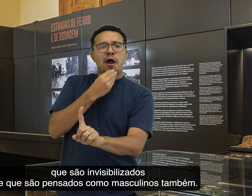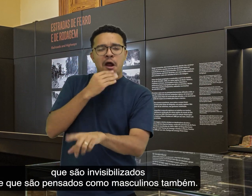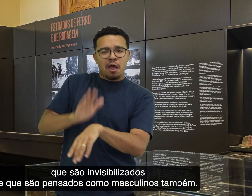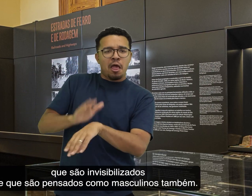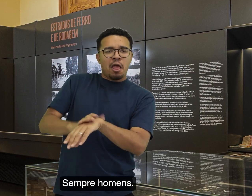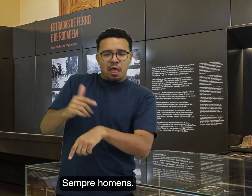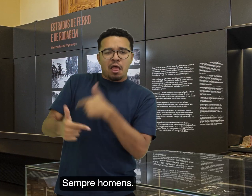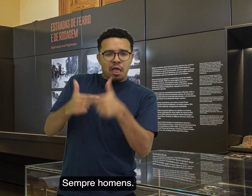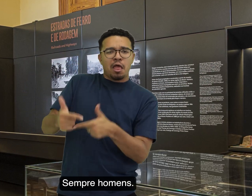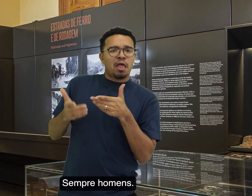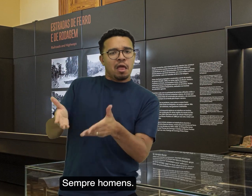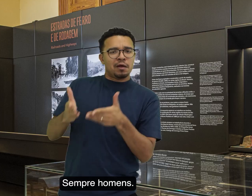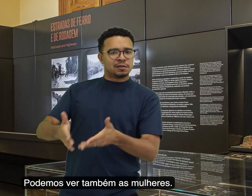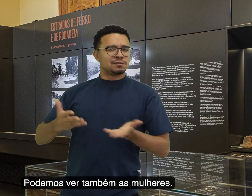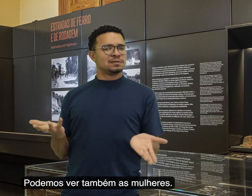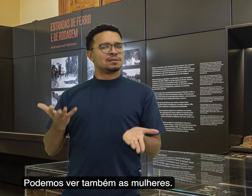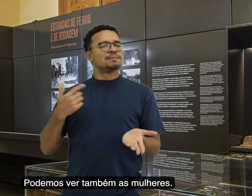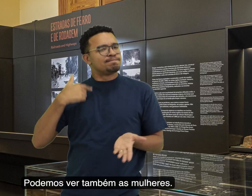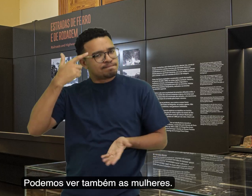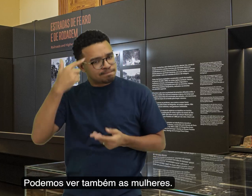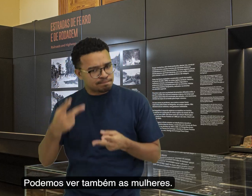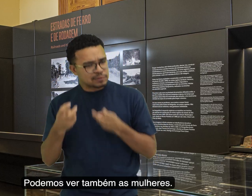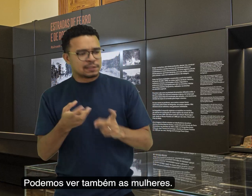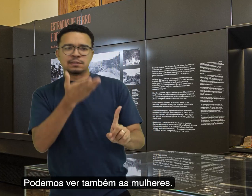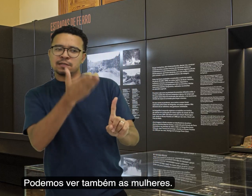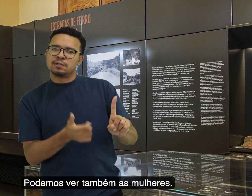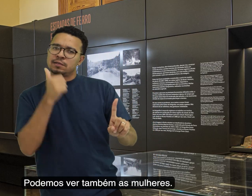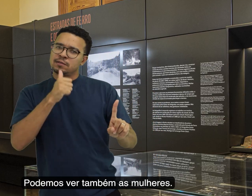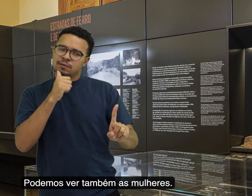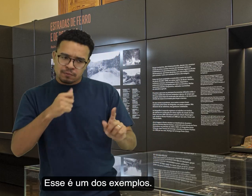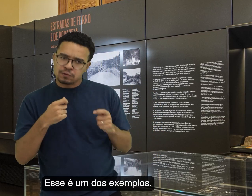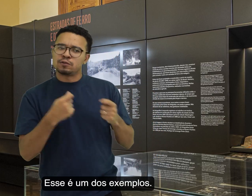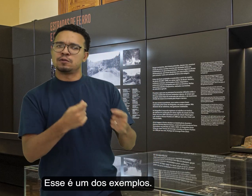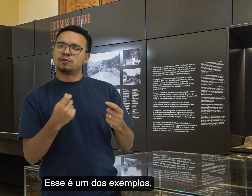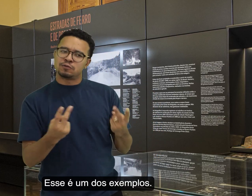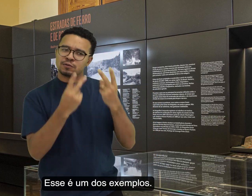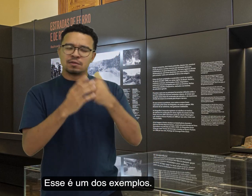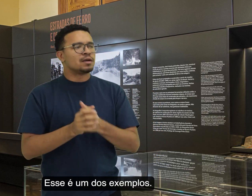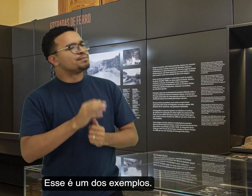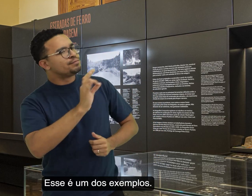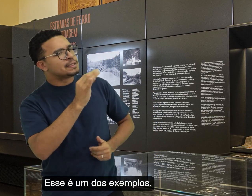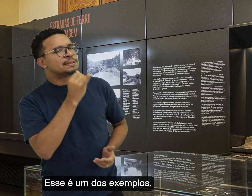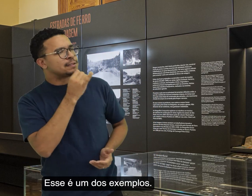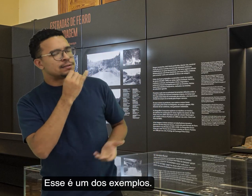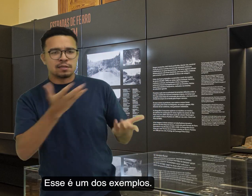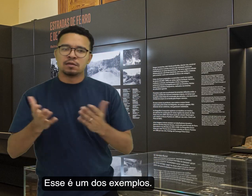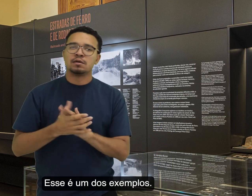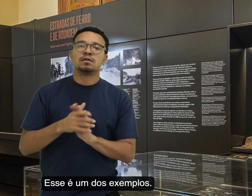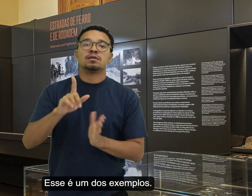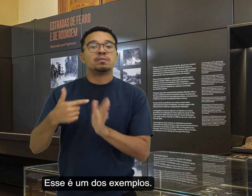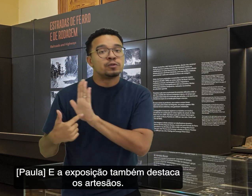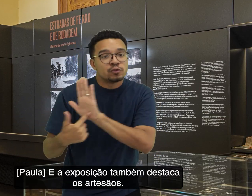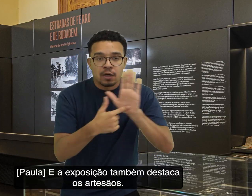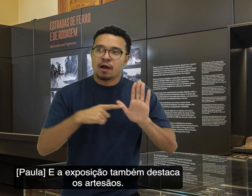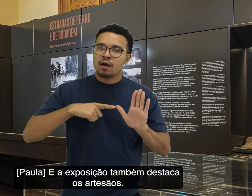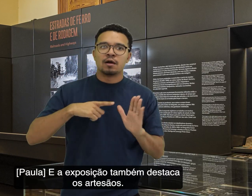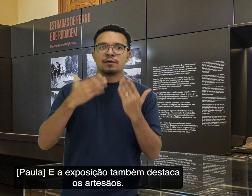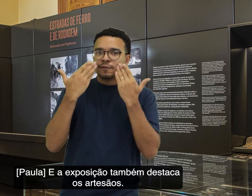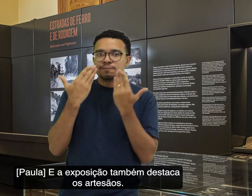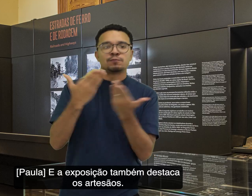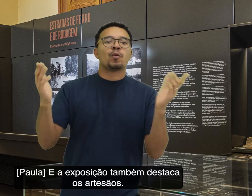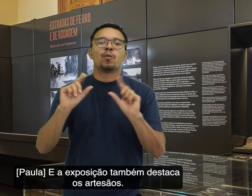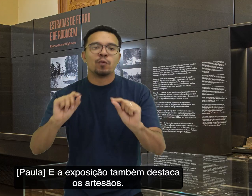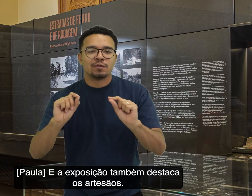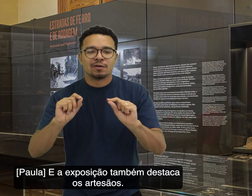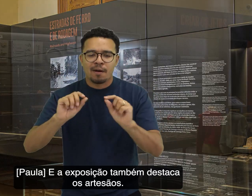como masculinos também, sempre homens, pudemos ver também as mulheres. Esse é um dos exemplos. E